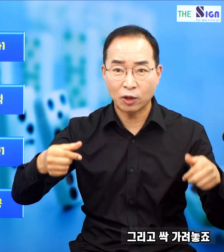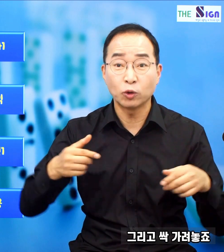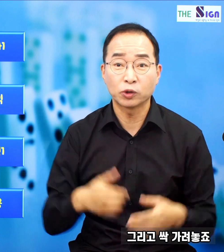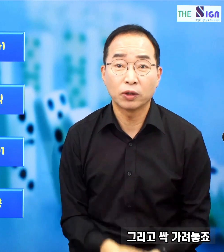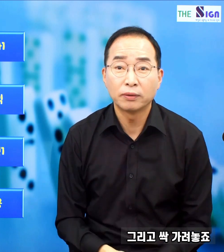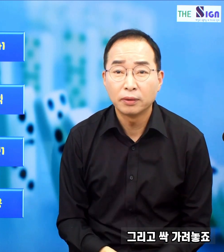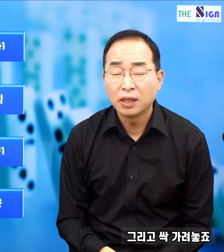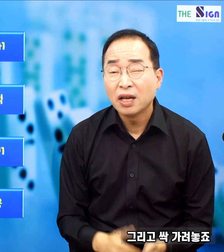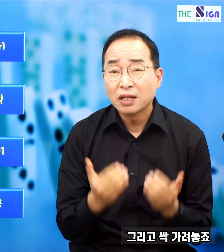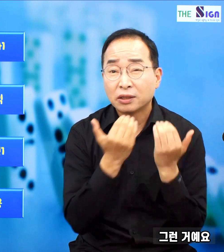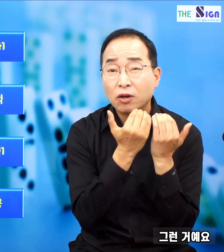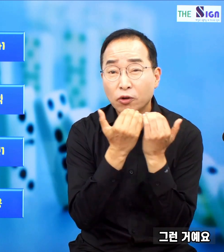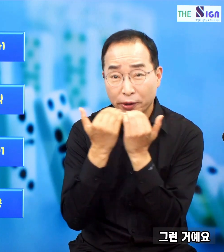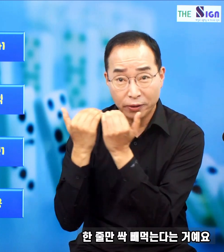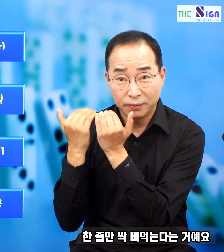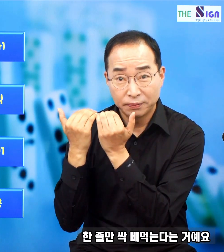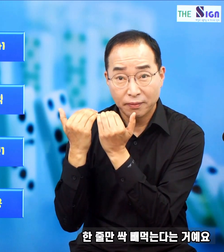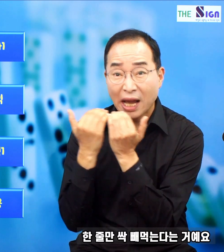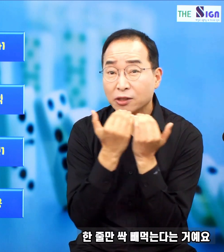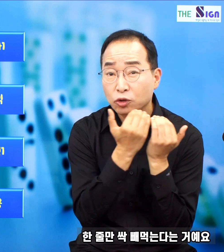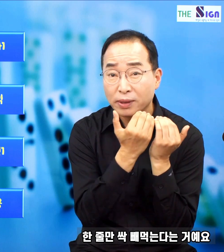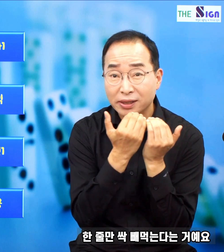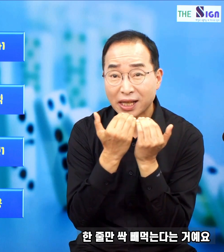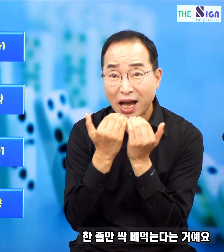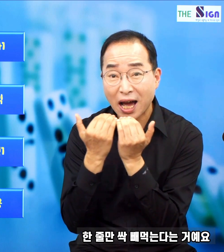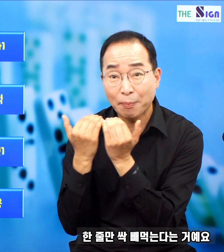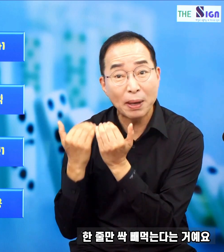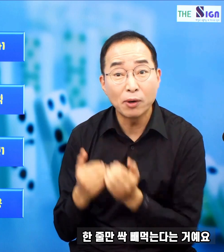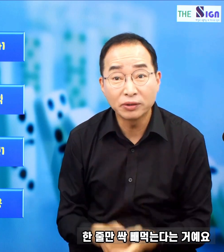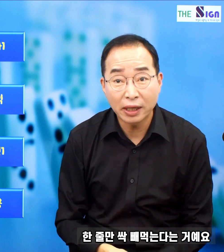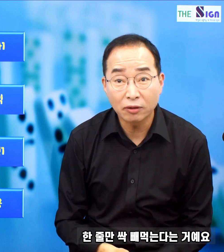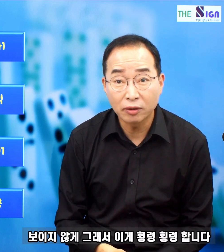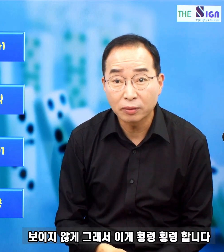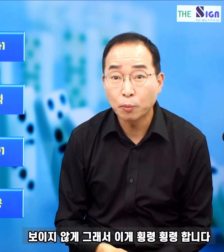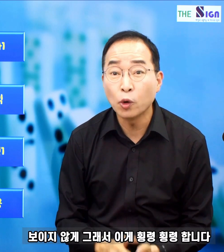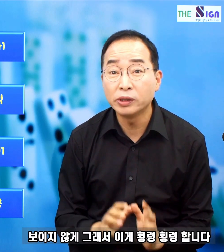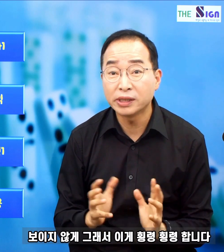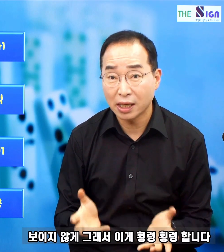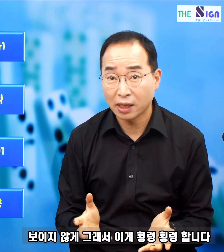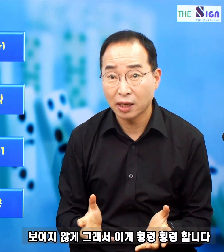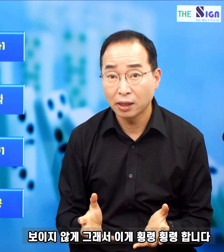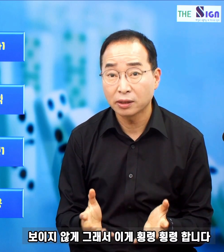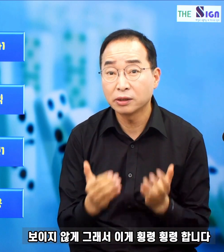가려놓죠. 그런 거예요. 한 줄만 싹 빼먹는다는 거예요. 보이지 않게. 그래서 이게